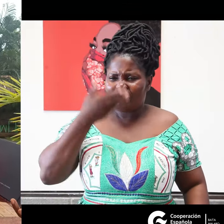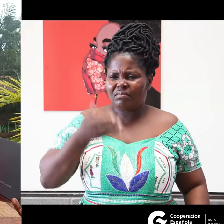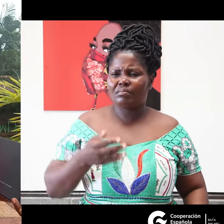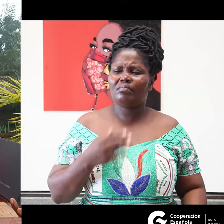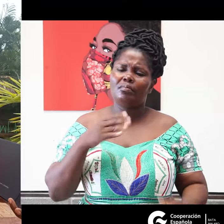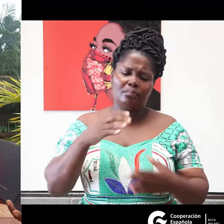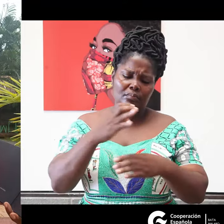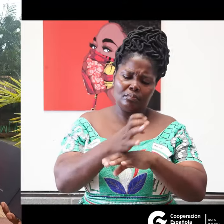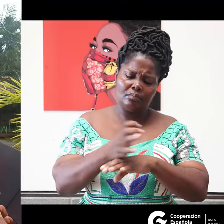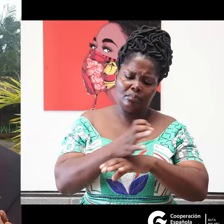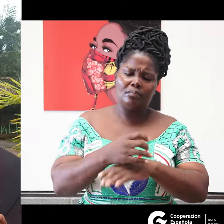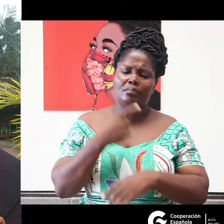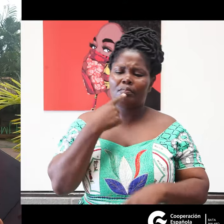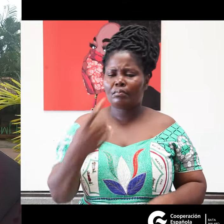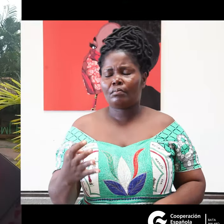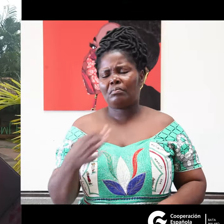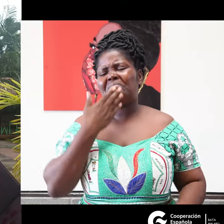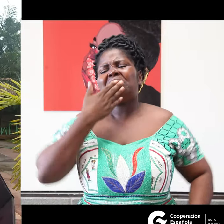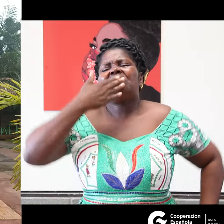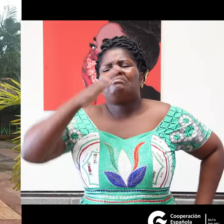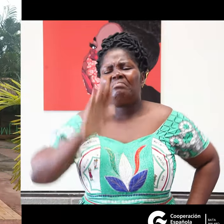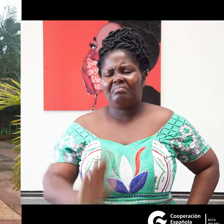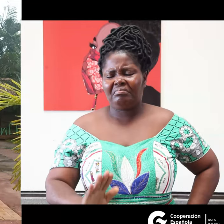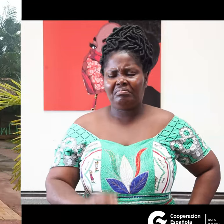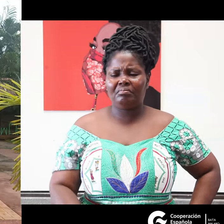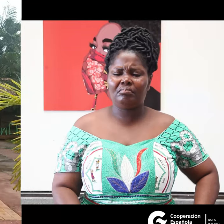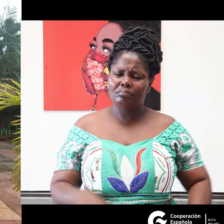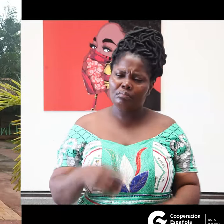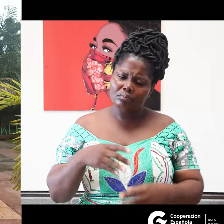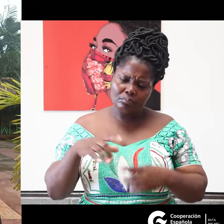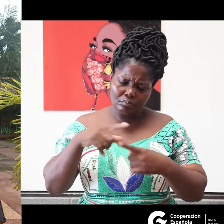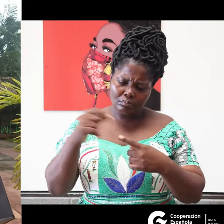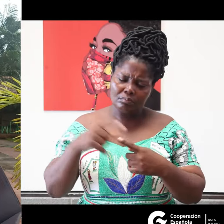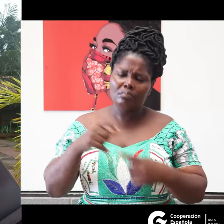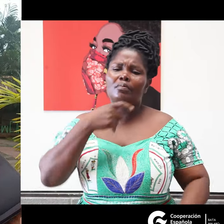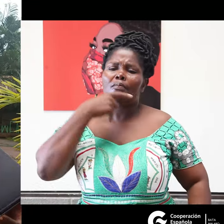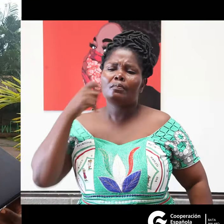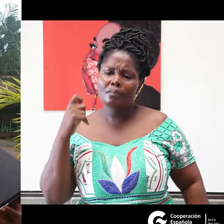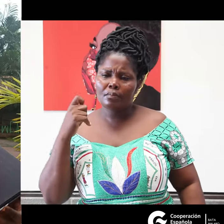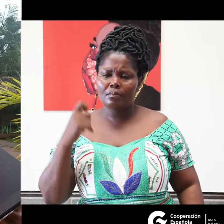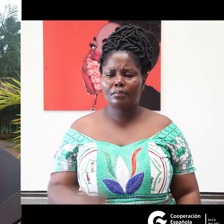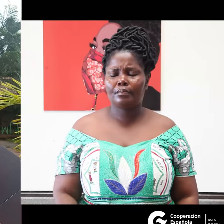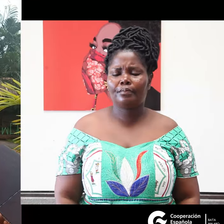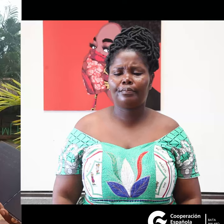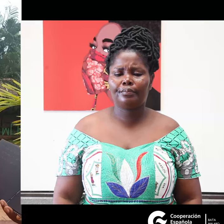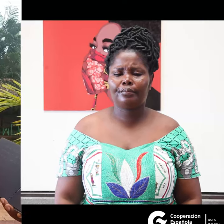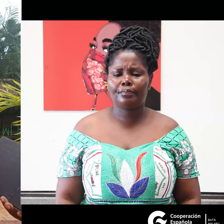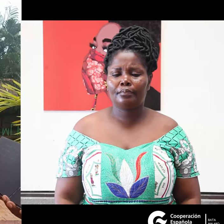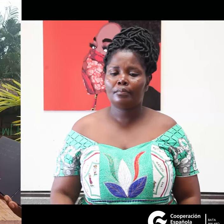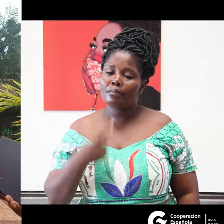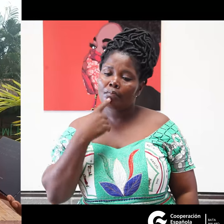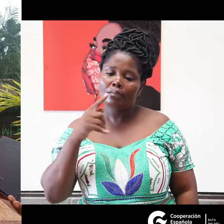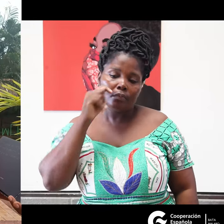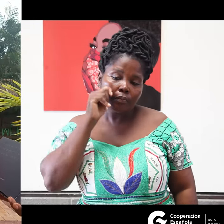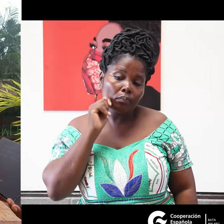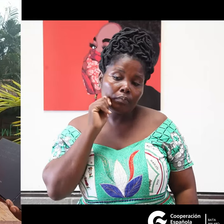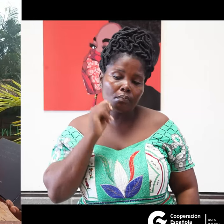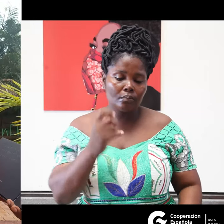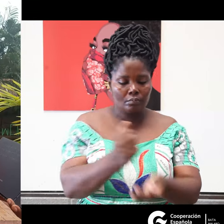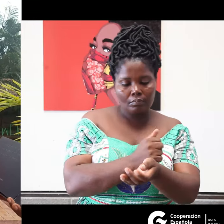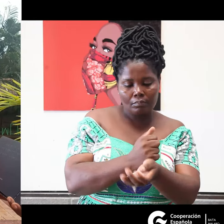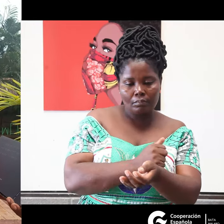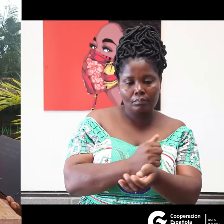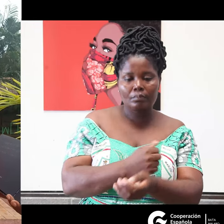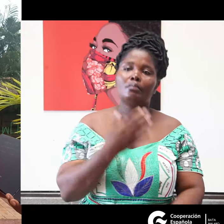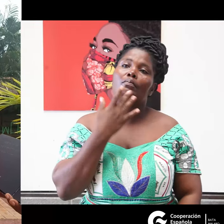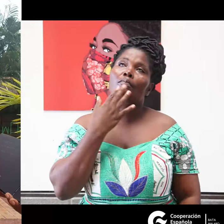chocolate y otras veces huele muy mal. Hojas secas con olores. Dice Tomás que el azul